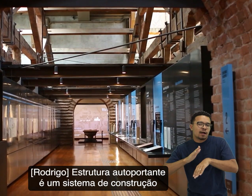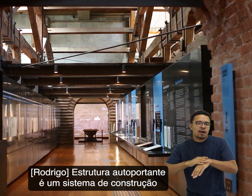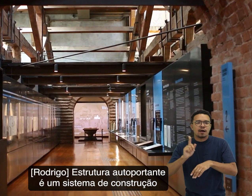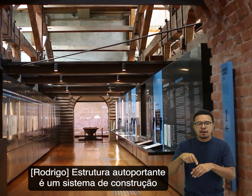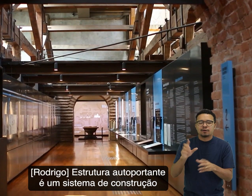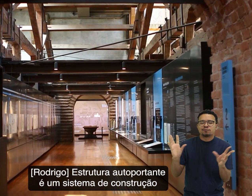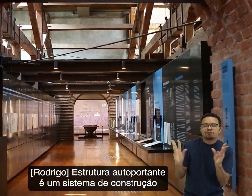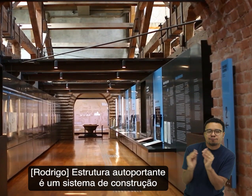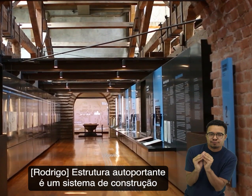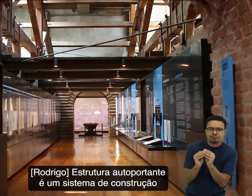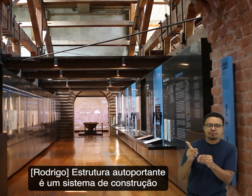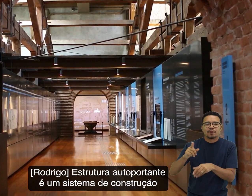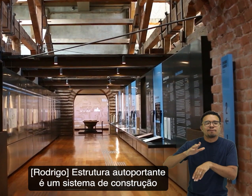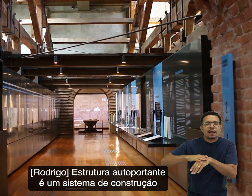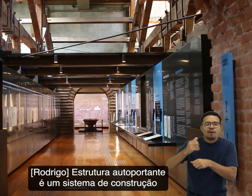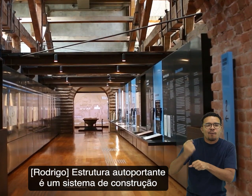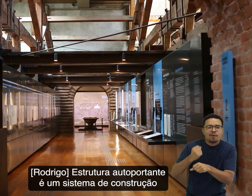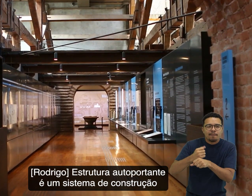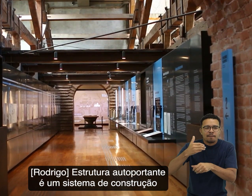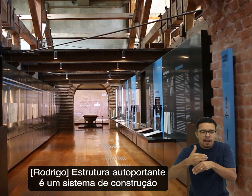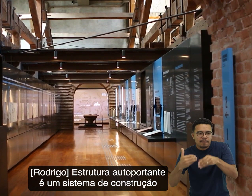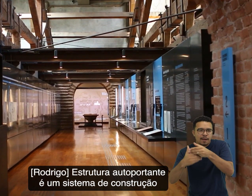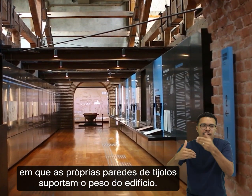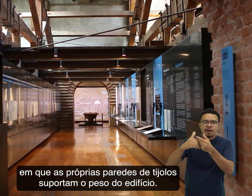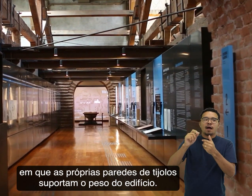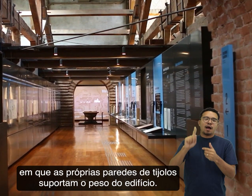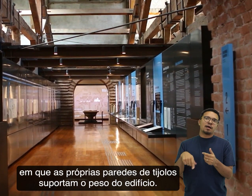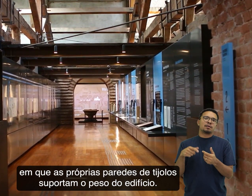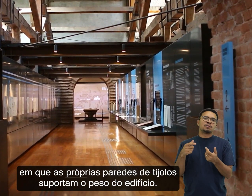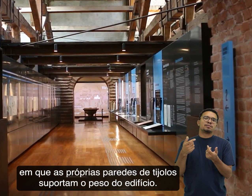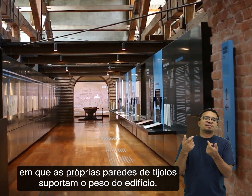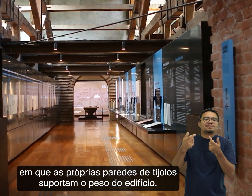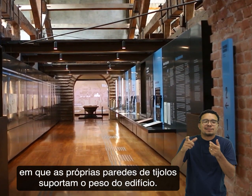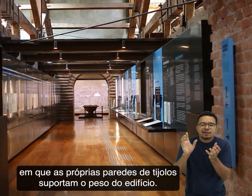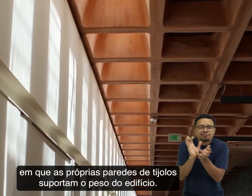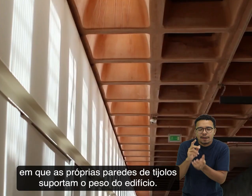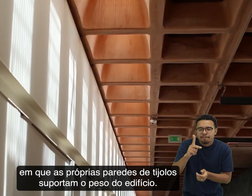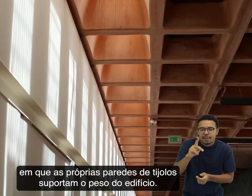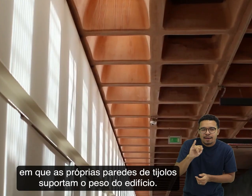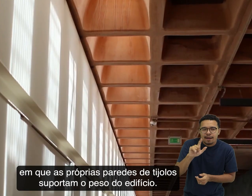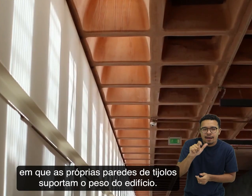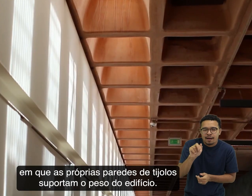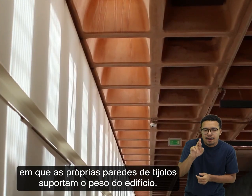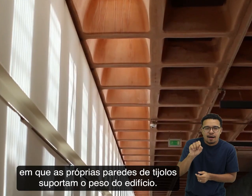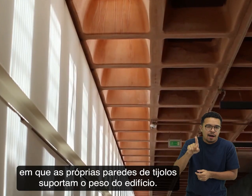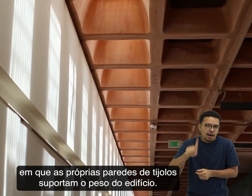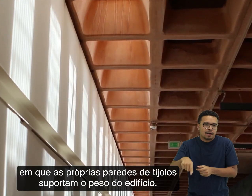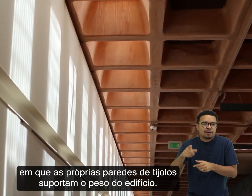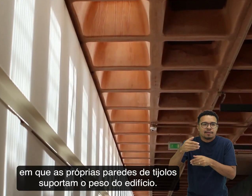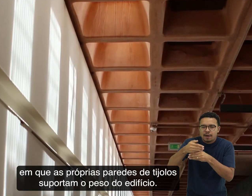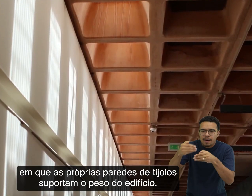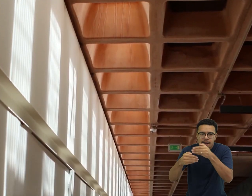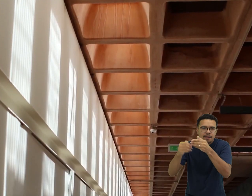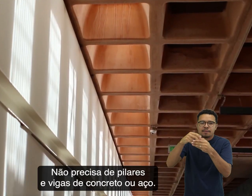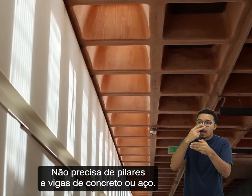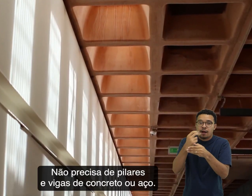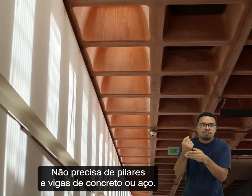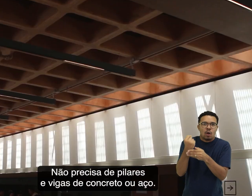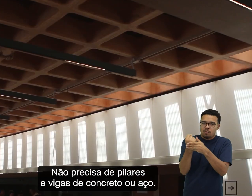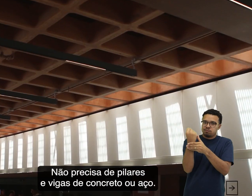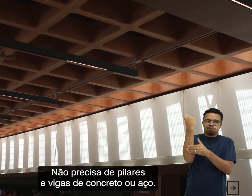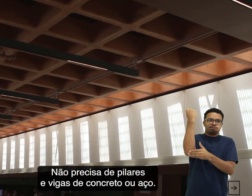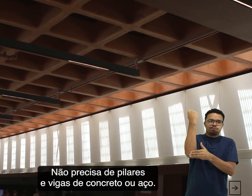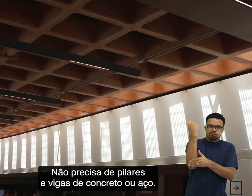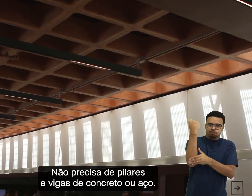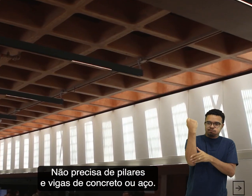de ferro. Estrutura autoportante é um sistema de construção em que as próprias paredes de tijolo suportam o peso do